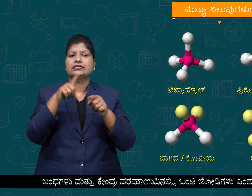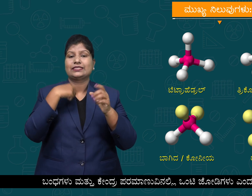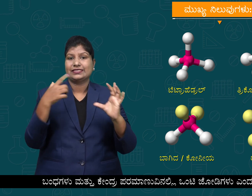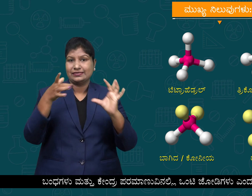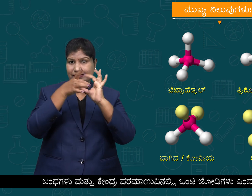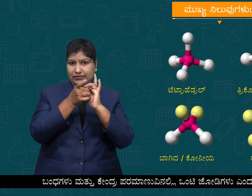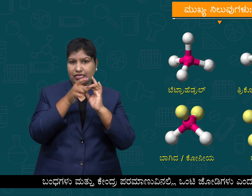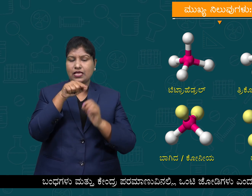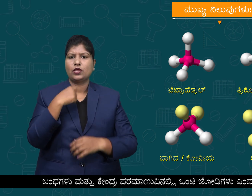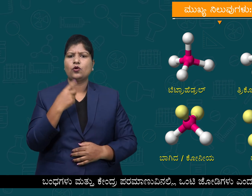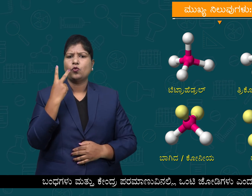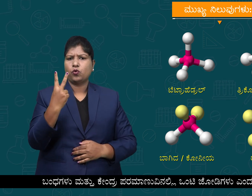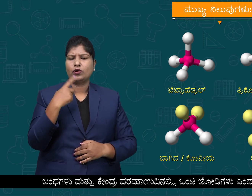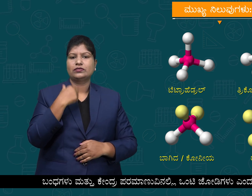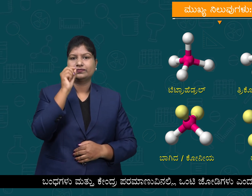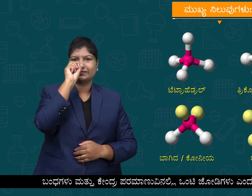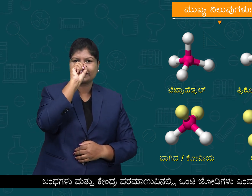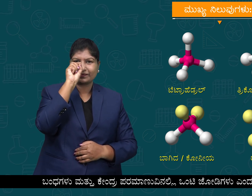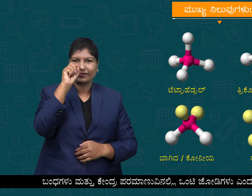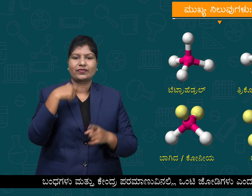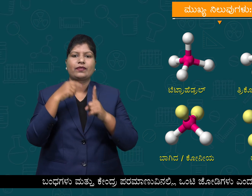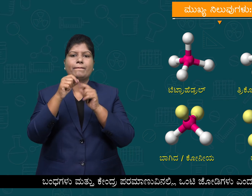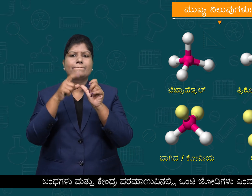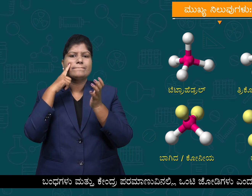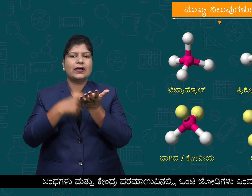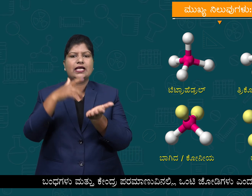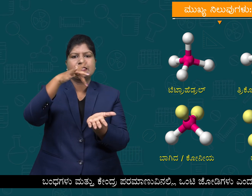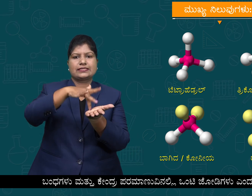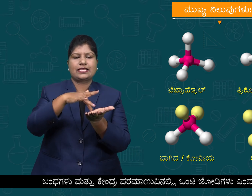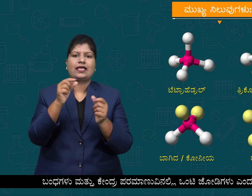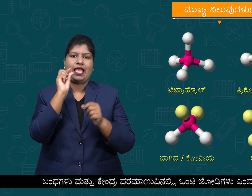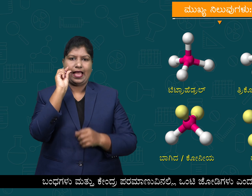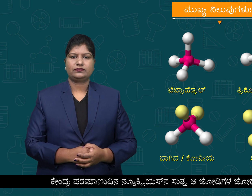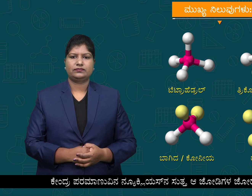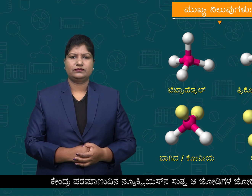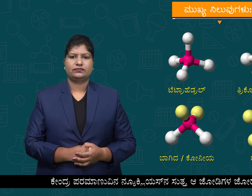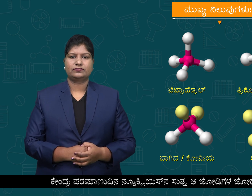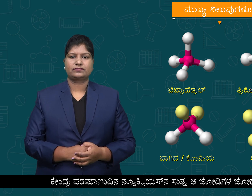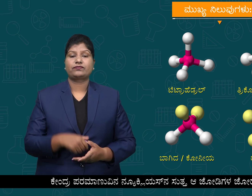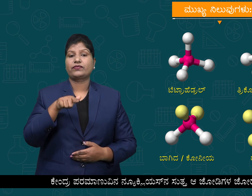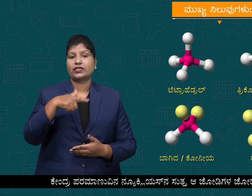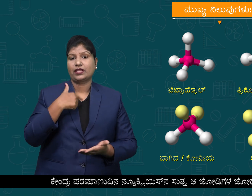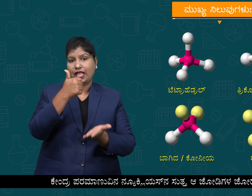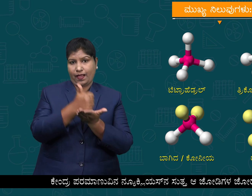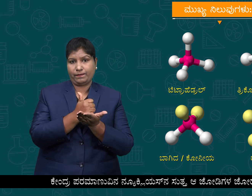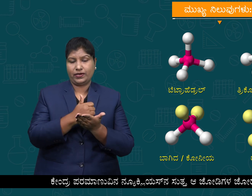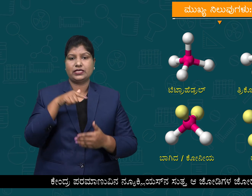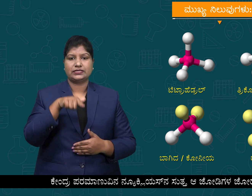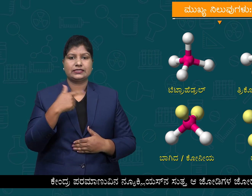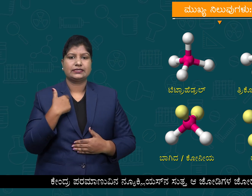ಕೇಂದ್ರ ಪರಮಾಣುವಿನಲ್ಲಿ ಒಂಟಿ ಜೋಡಿಗಳು ಎಂದು ತಿಳಿದಿದ್ದರೆ, ಕೇಂದ್ರ ಪರಮಾಣುವಿನ ನ್ಯೂಕ್ಲಿಯಸ್ನ ಸುತ್ತ